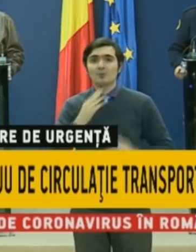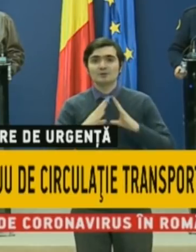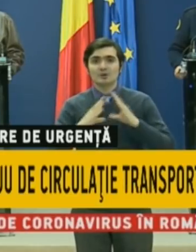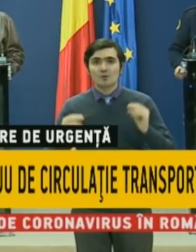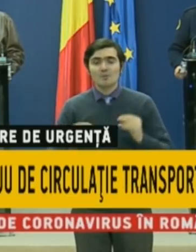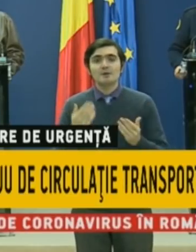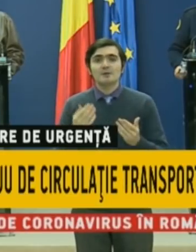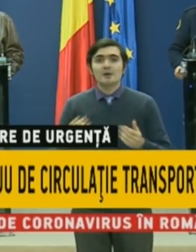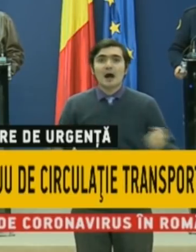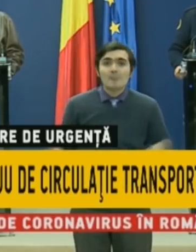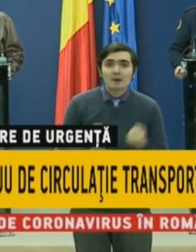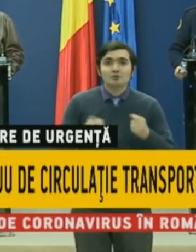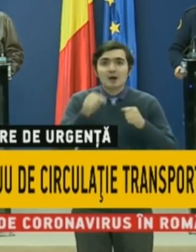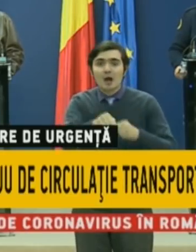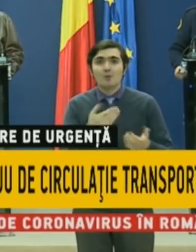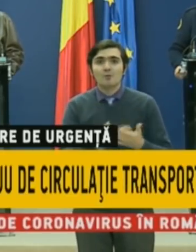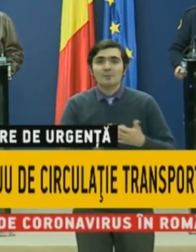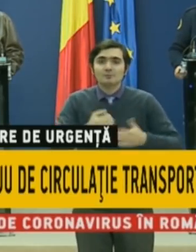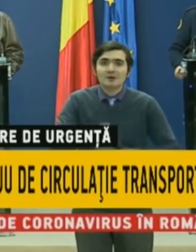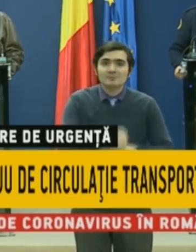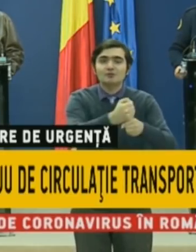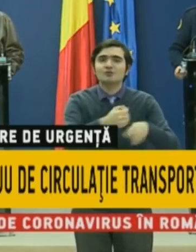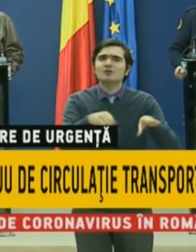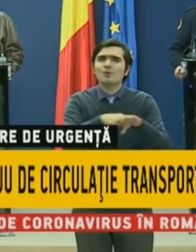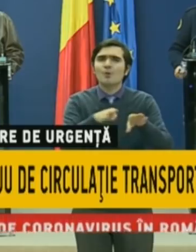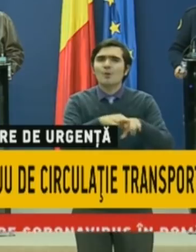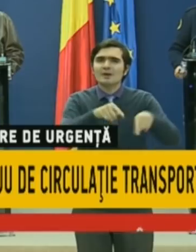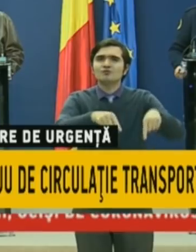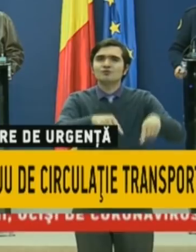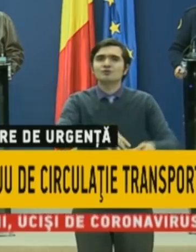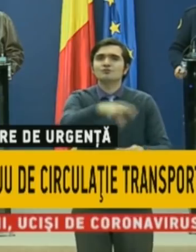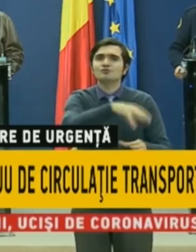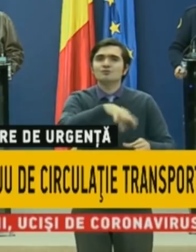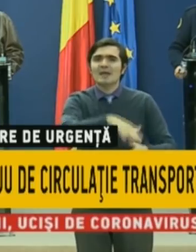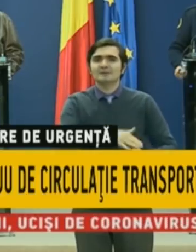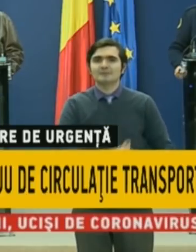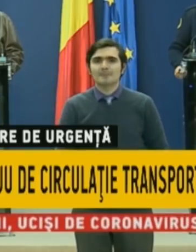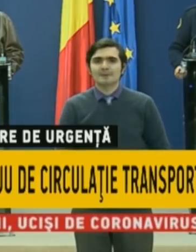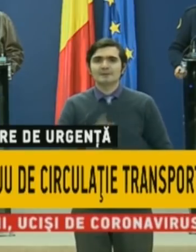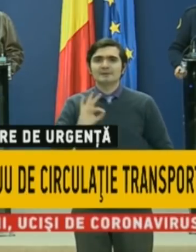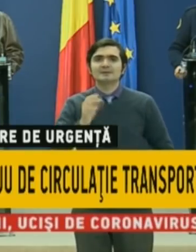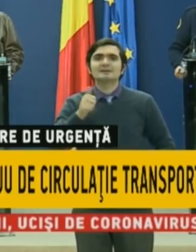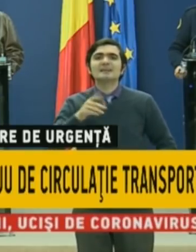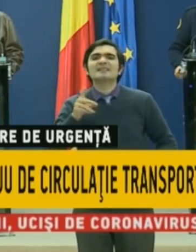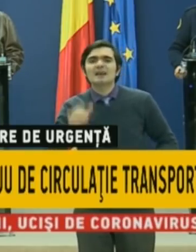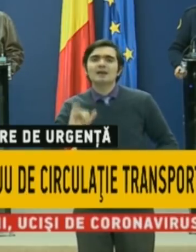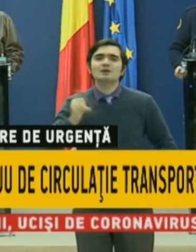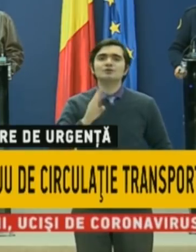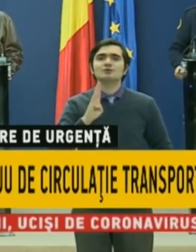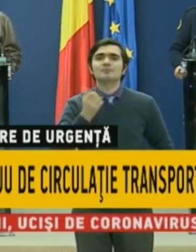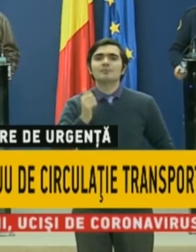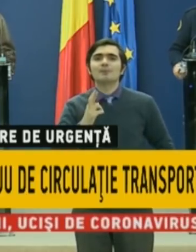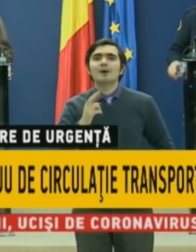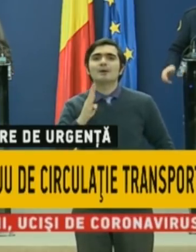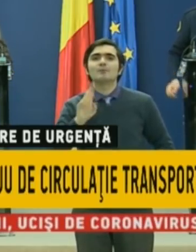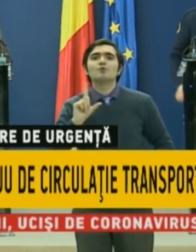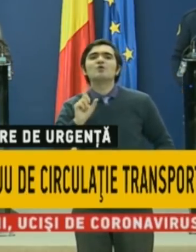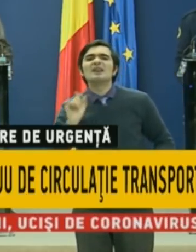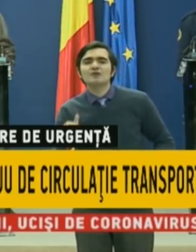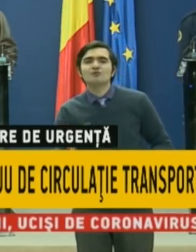Române, pentru a sprijini activitățile colegilor din județ. La Țăndărei și Bărbulești au fost aplicate